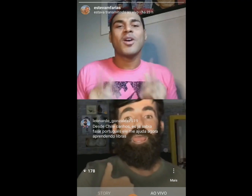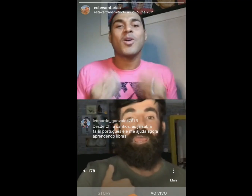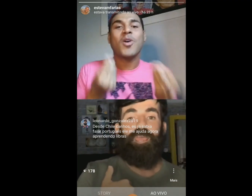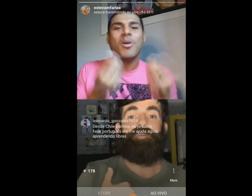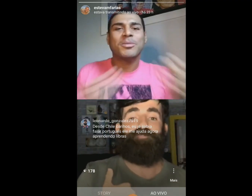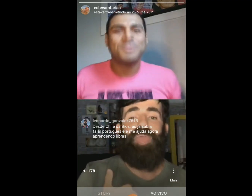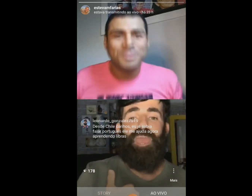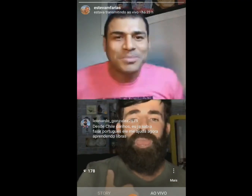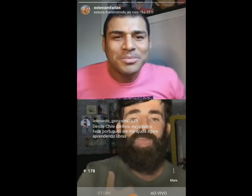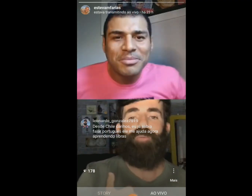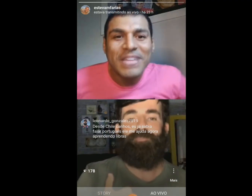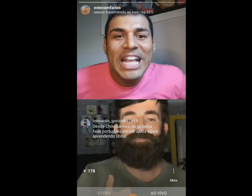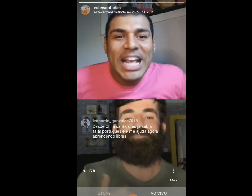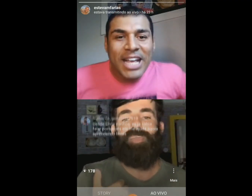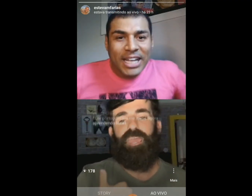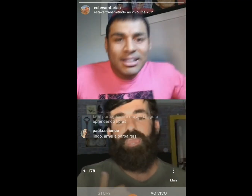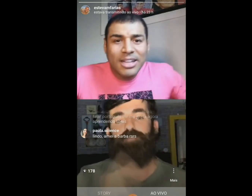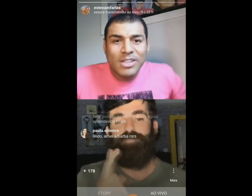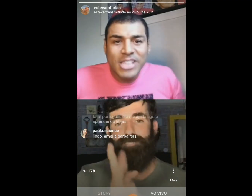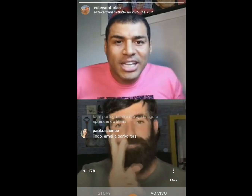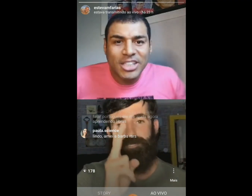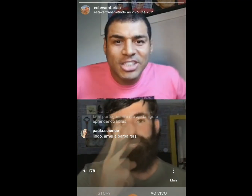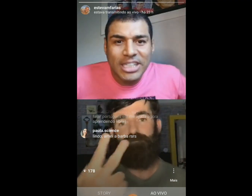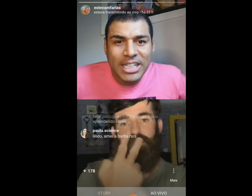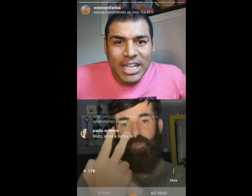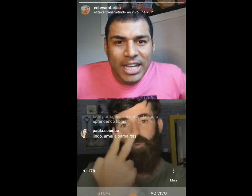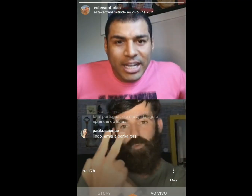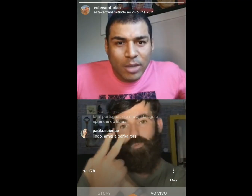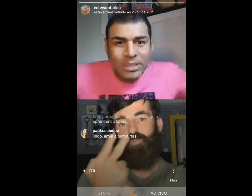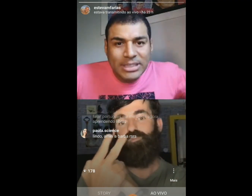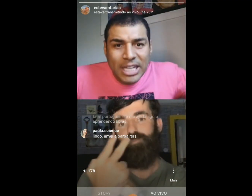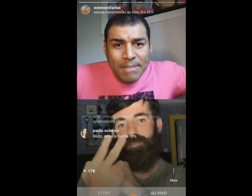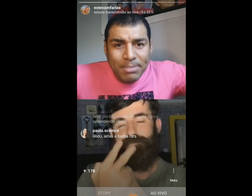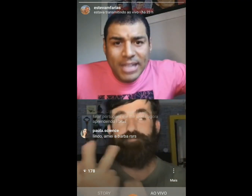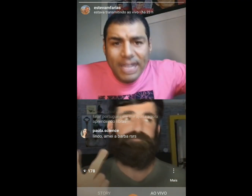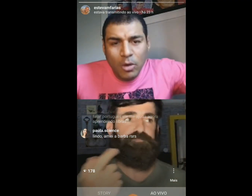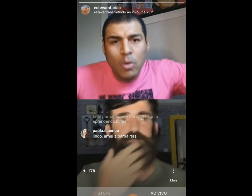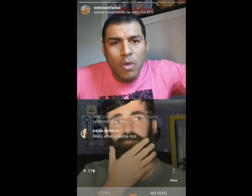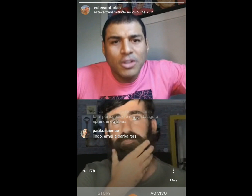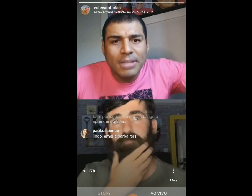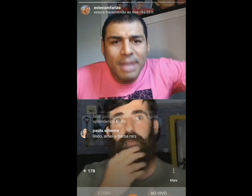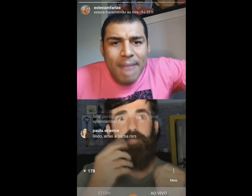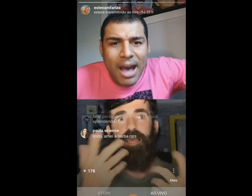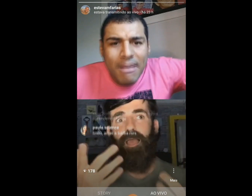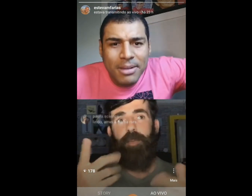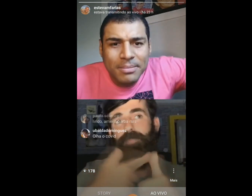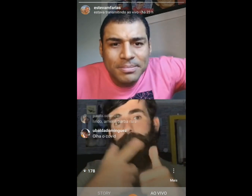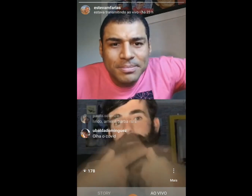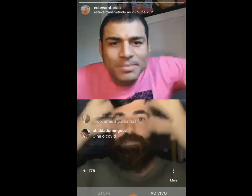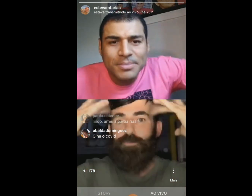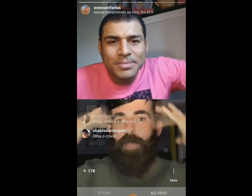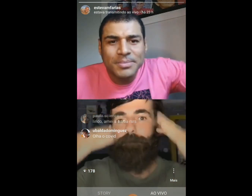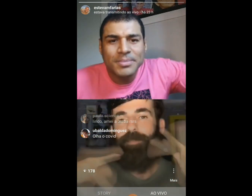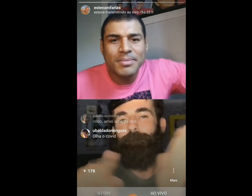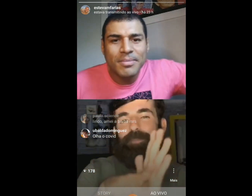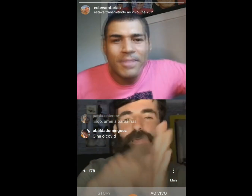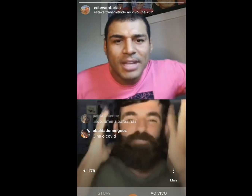Como? Então, eu sempre fico cuidando da minha barba. Primeiro, quando eu corto o cabelo, eu